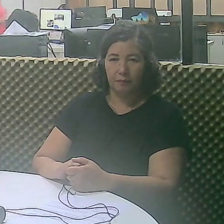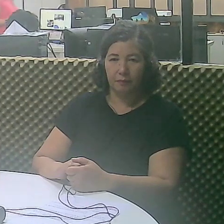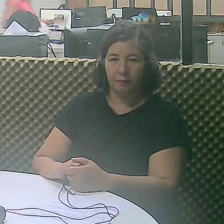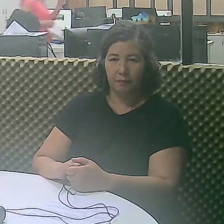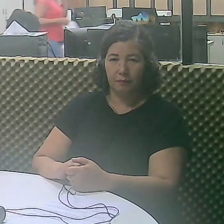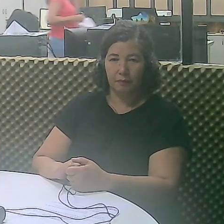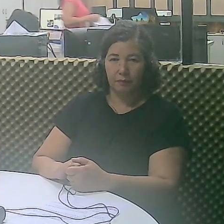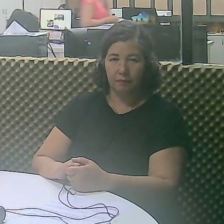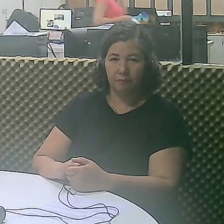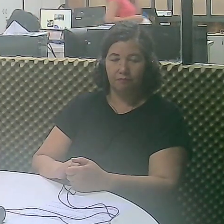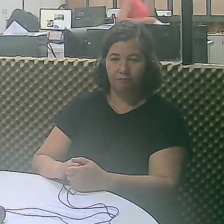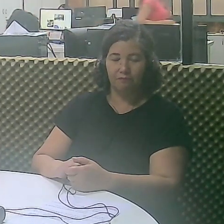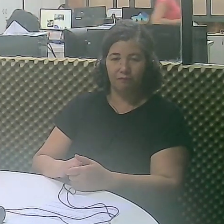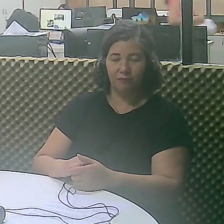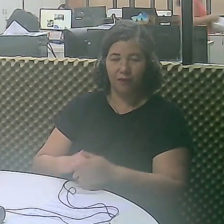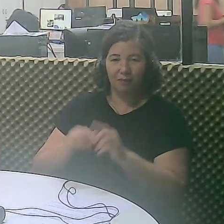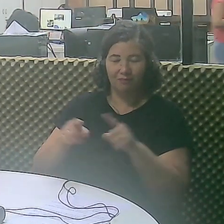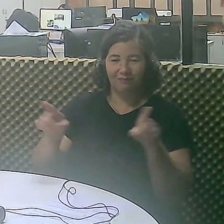Giro de